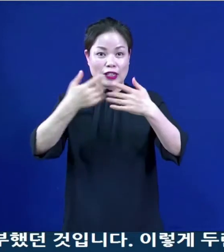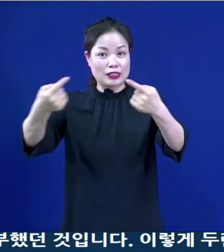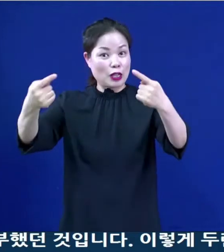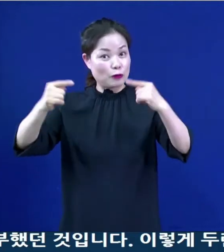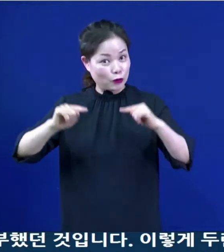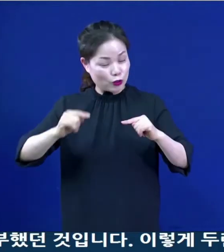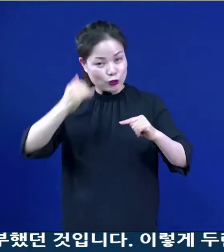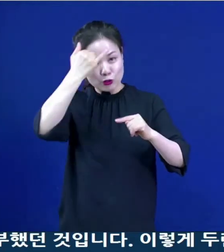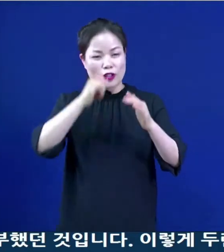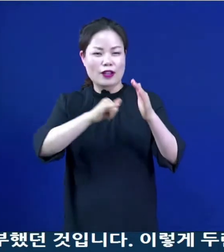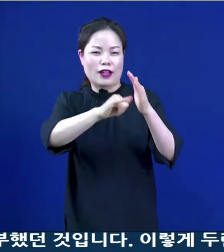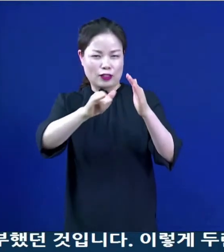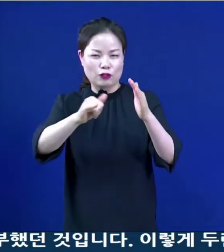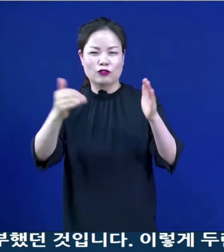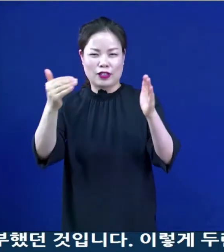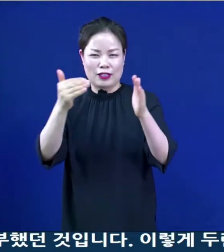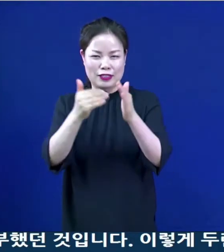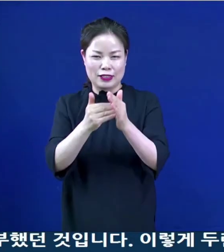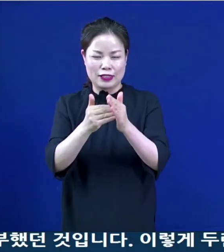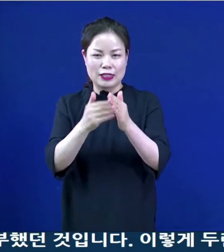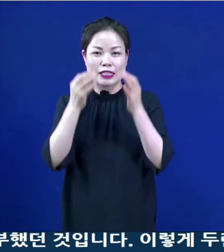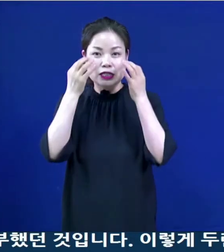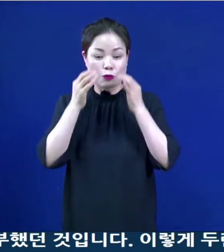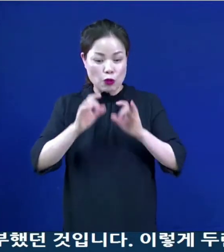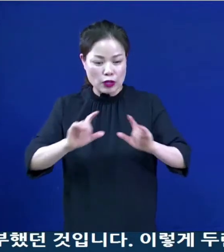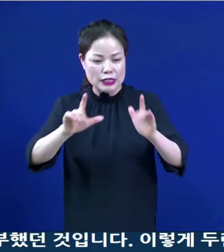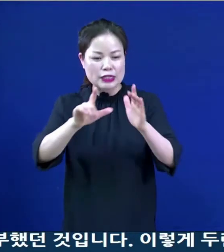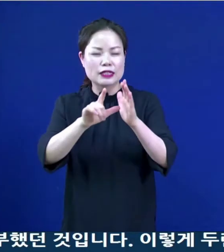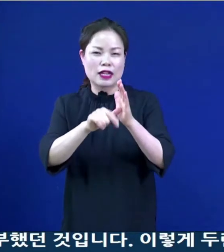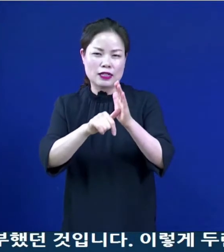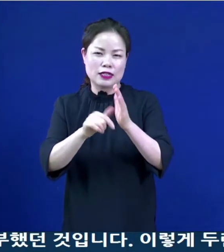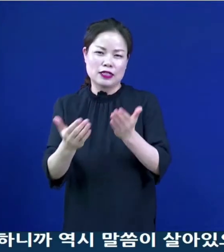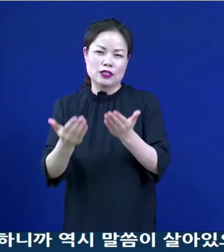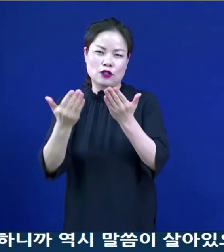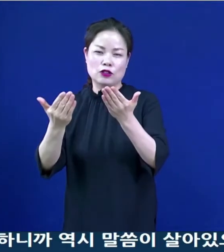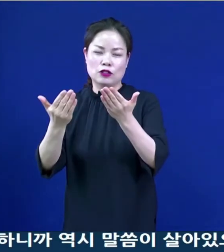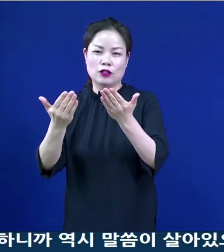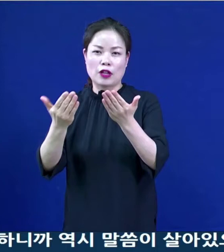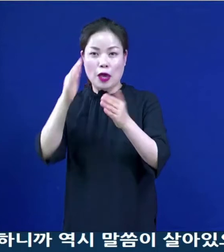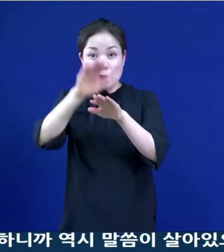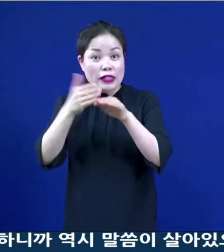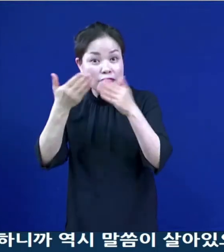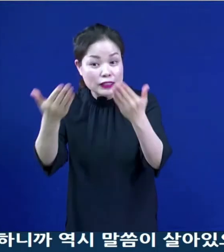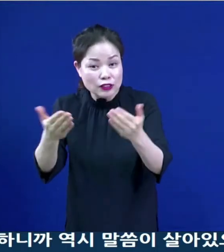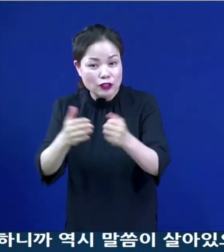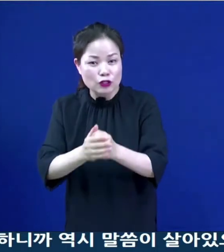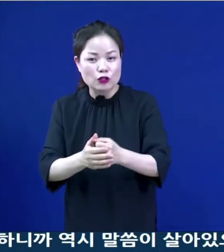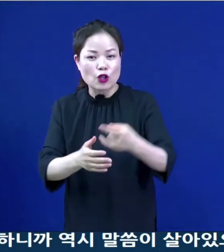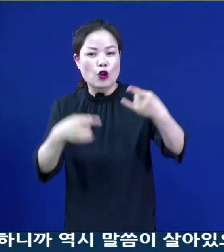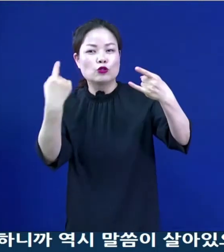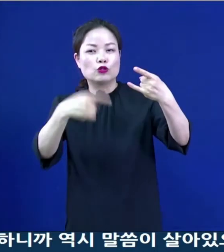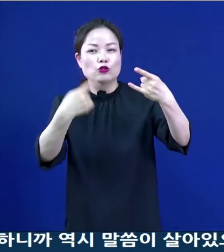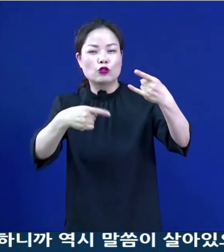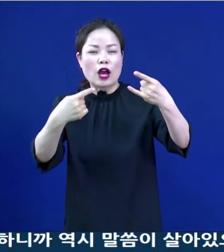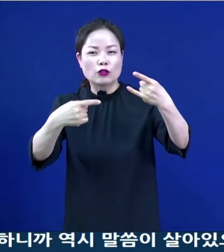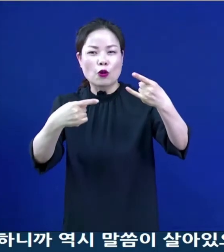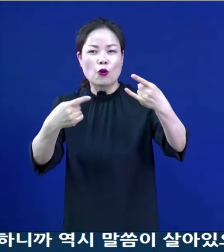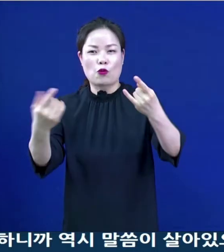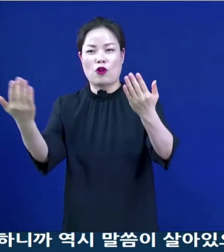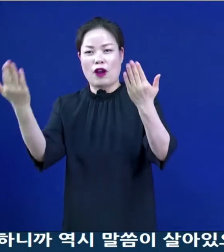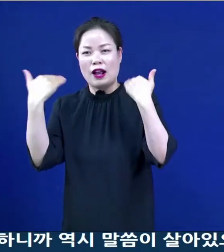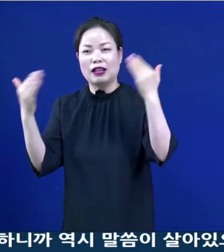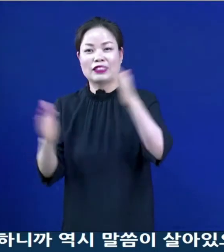참여하시는 우리 충현의 가족들까지 이 금요일날 이 시간을 내서 열심히 오시는 분들은 두란노 서원